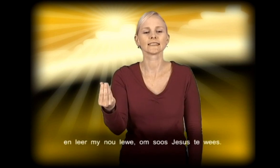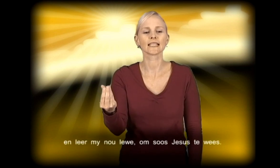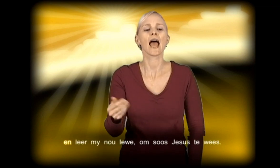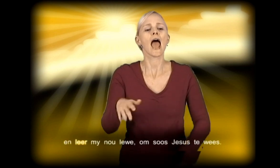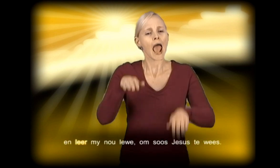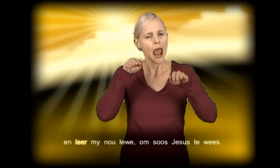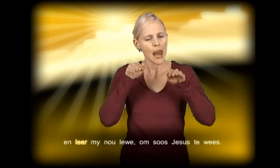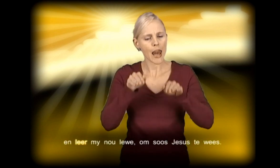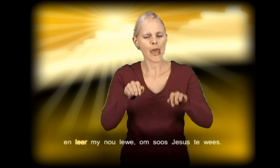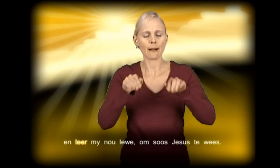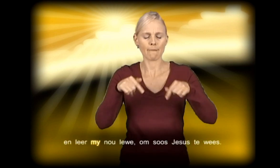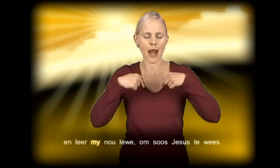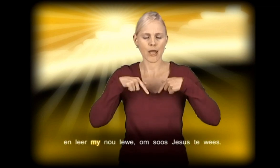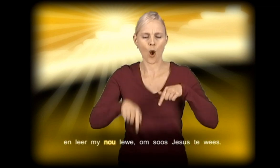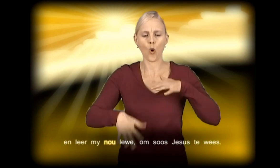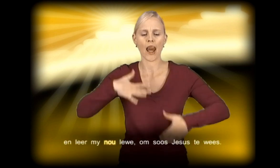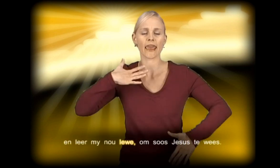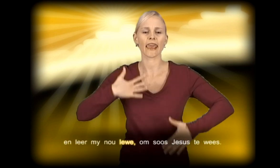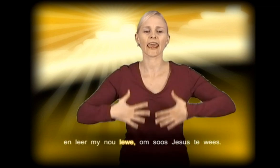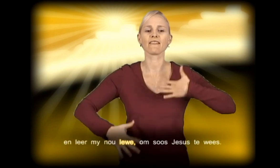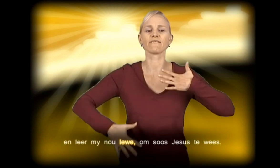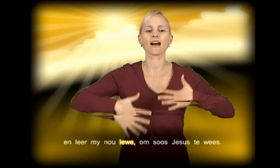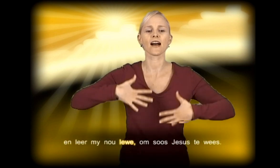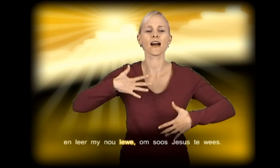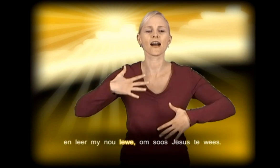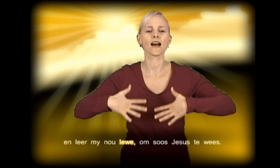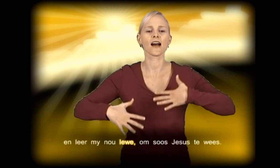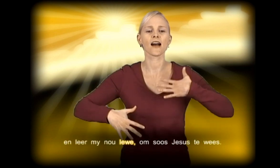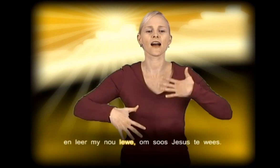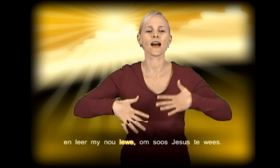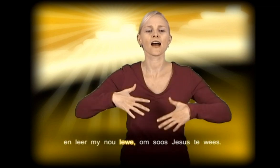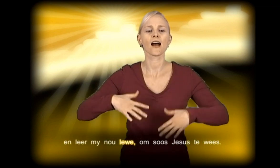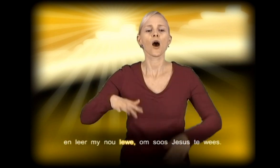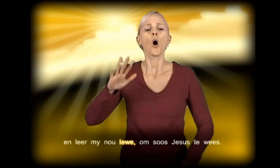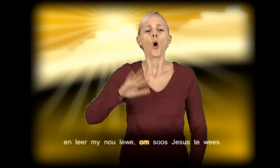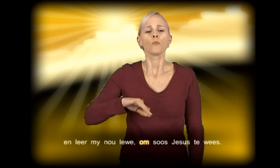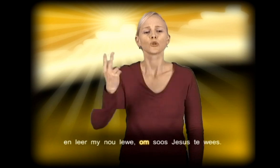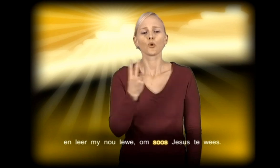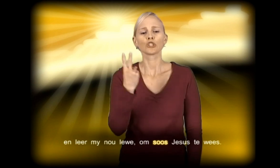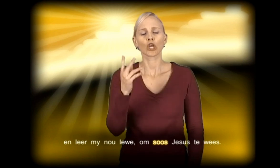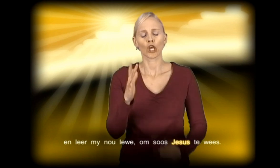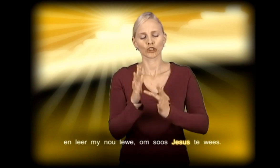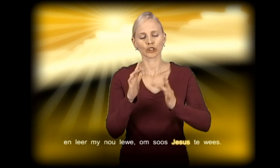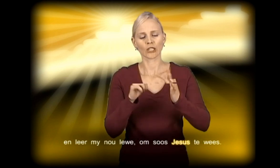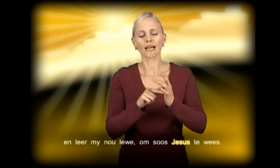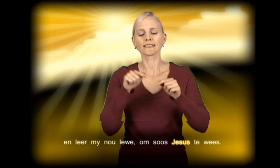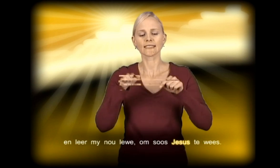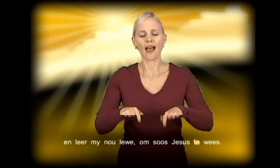gees, en leer my nou lewe, om soos Jesus te